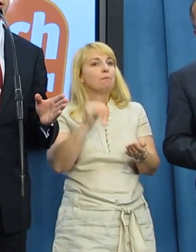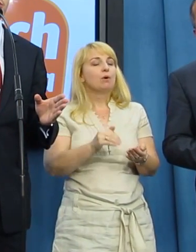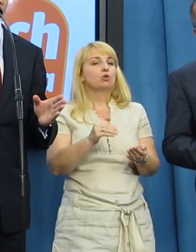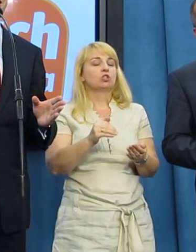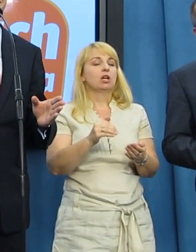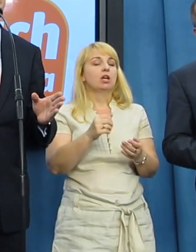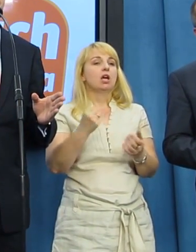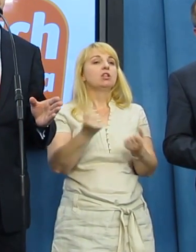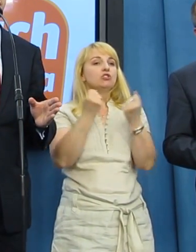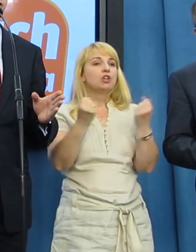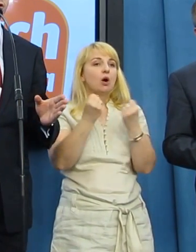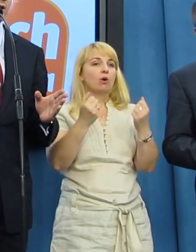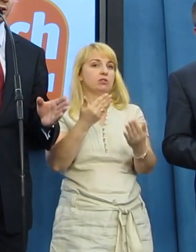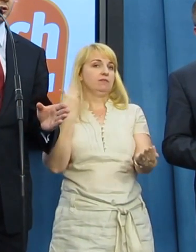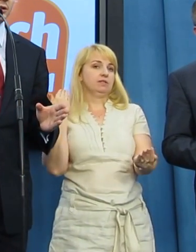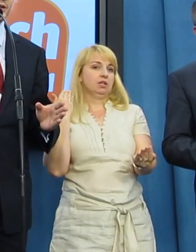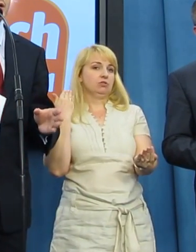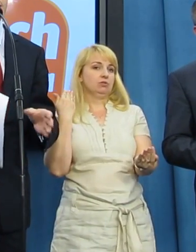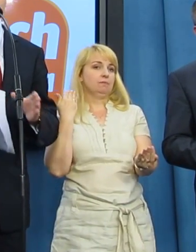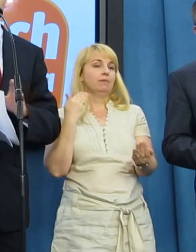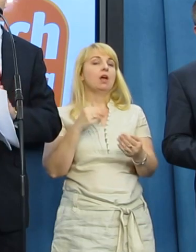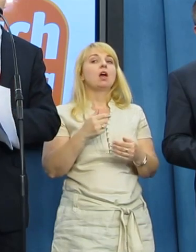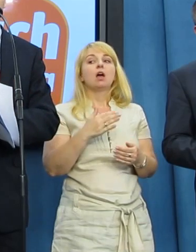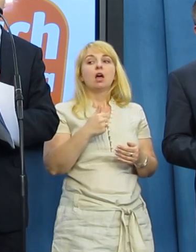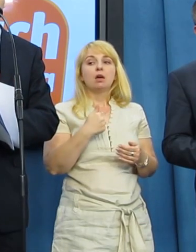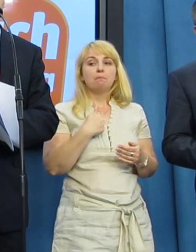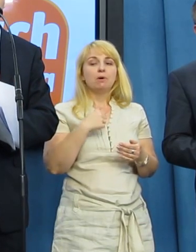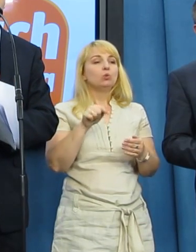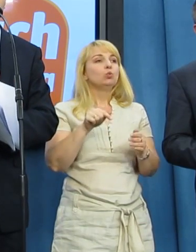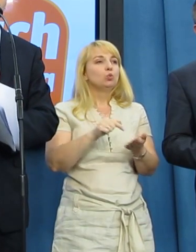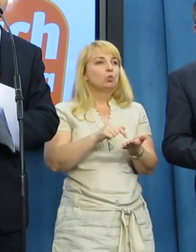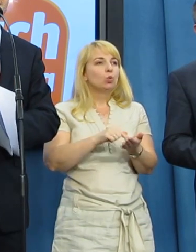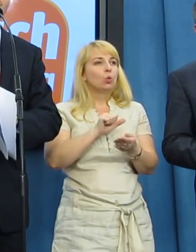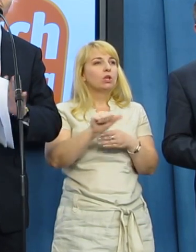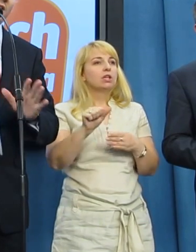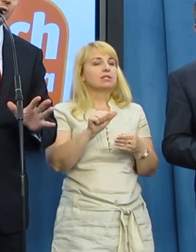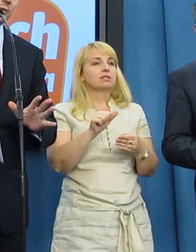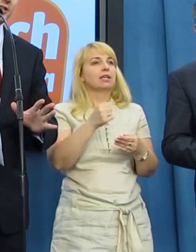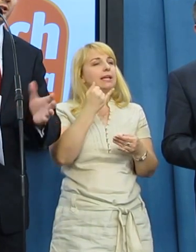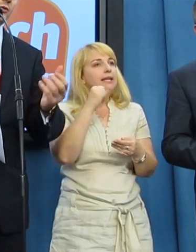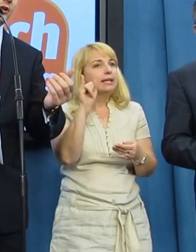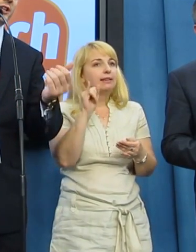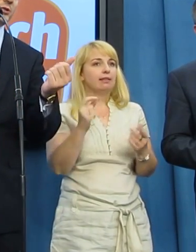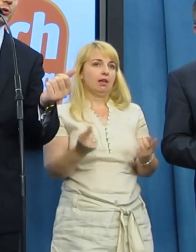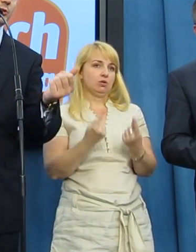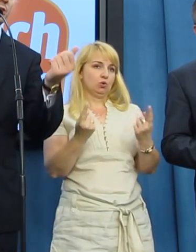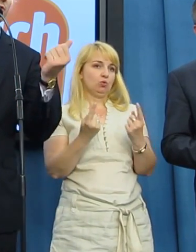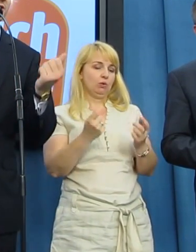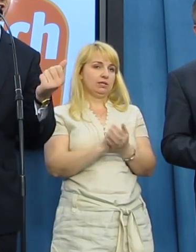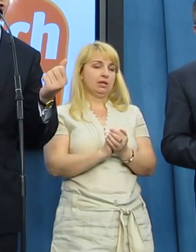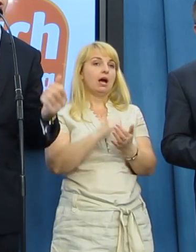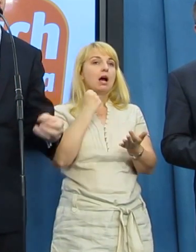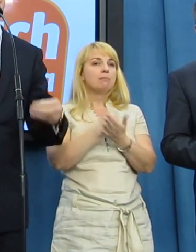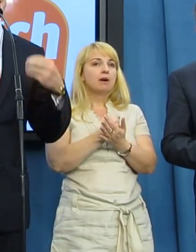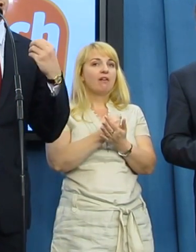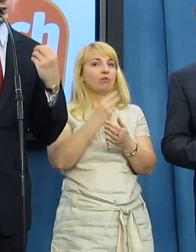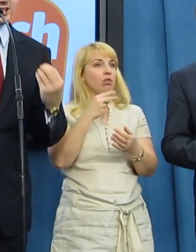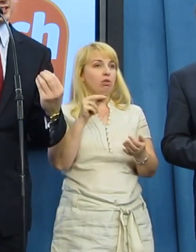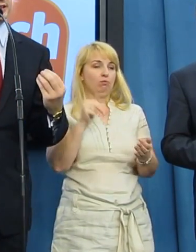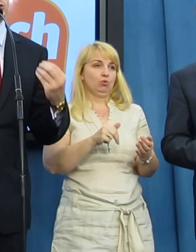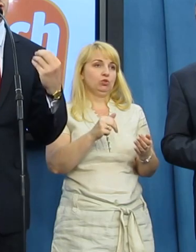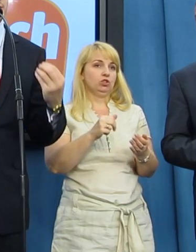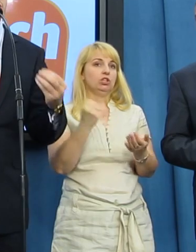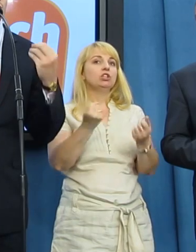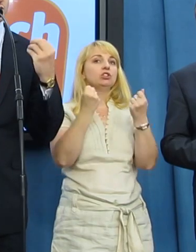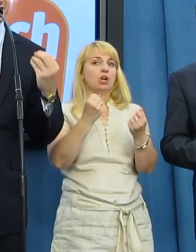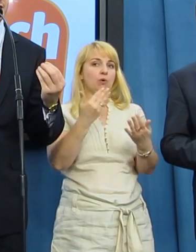rzymska zasada, prawda, lex retro non agit. Ja tutaj mam do czynienia z trochę inną sytuacją, gdzie nie to samo prawo jest stanowione w taki sposób, żeby działało wstecz, co